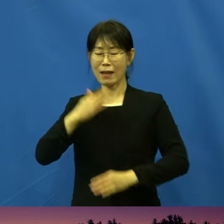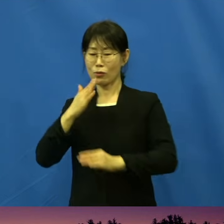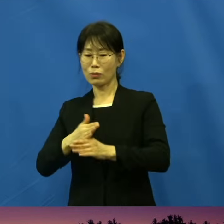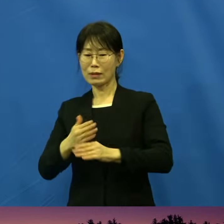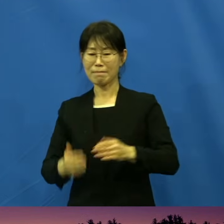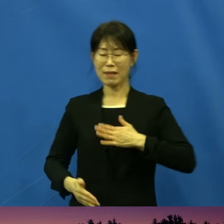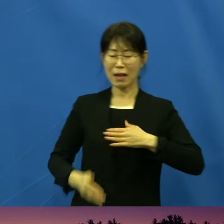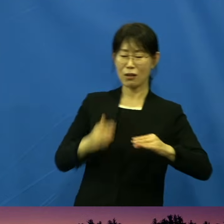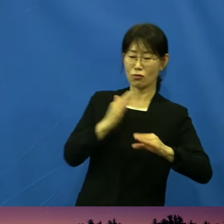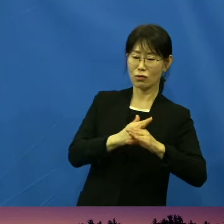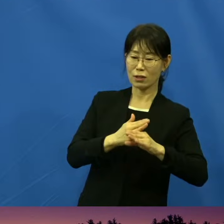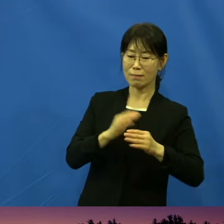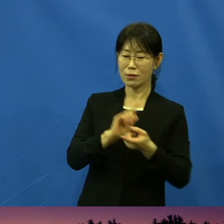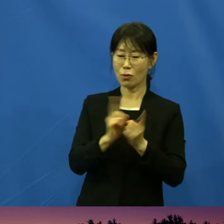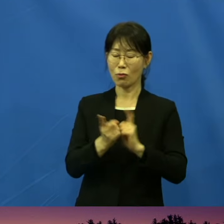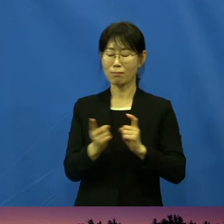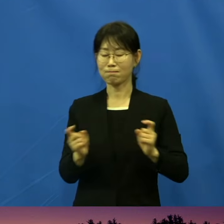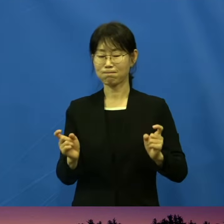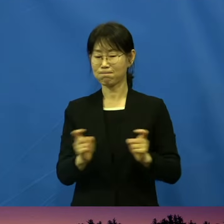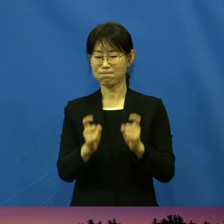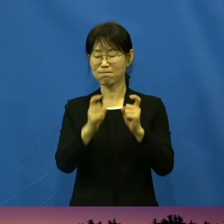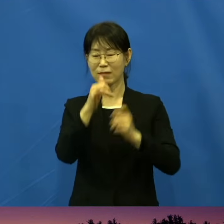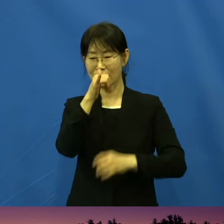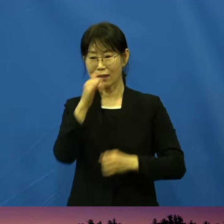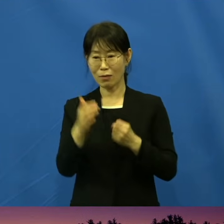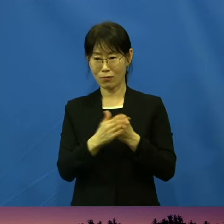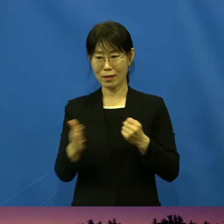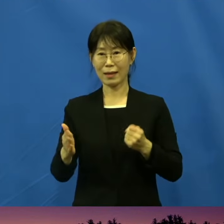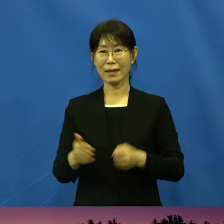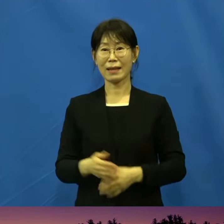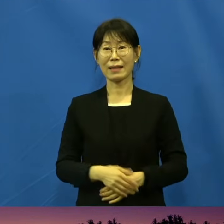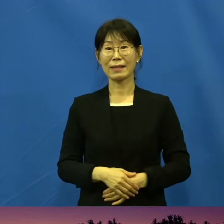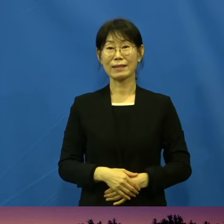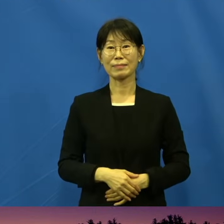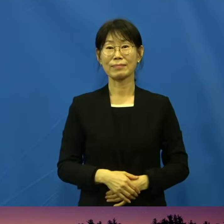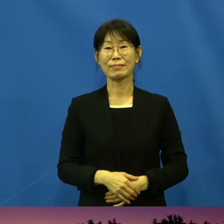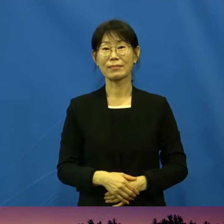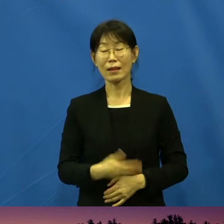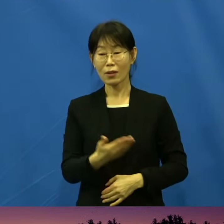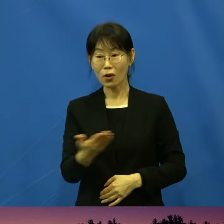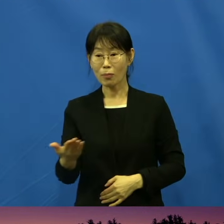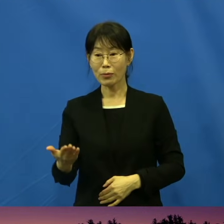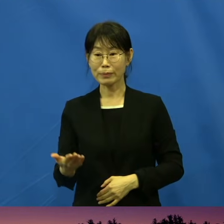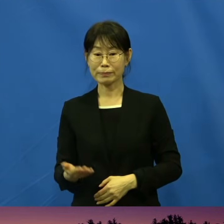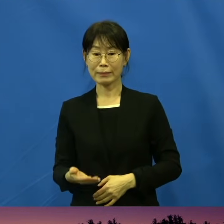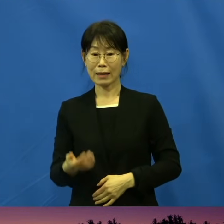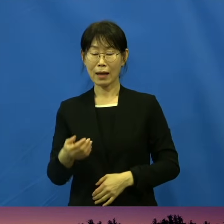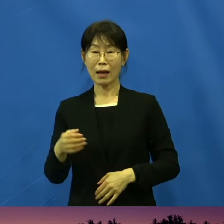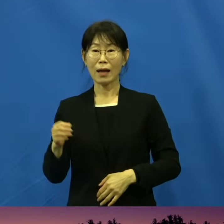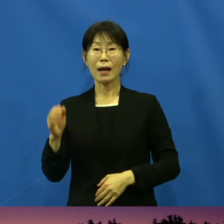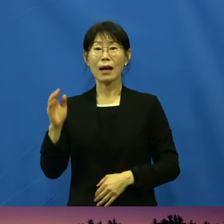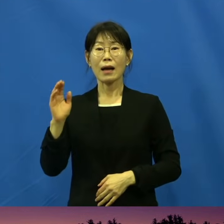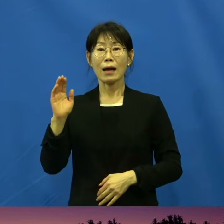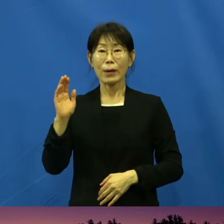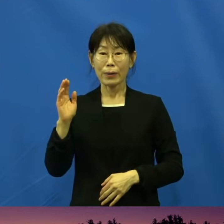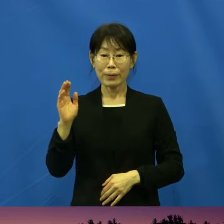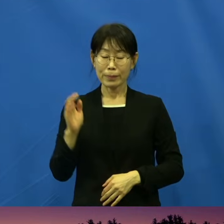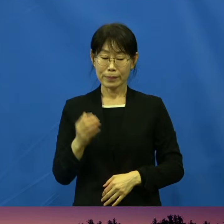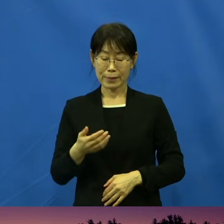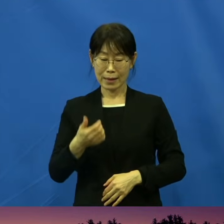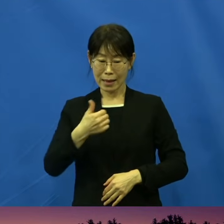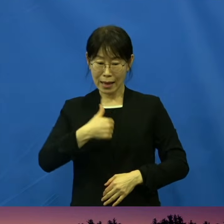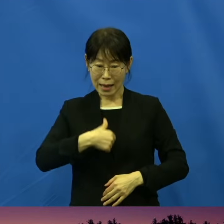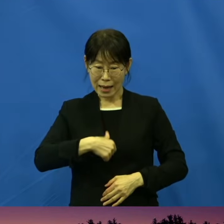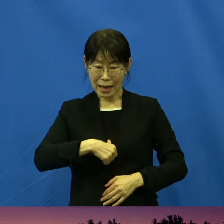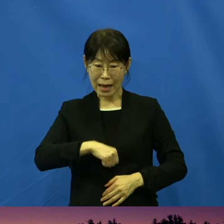소왕국의 주인인 거죠, 그죠? 어릴 때부터 한 아이만 키우고 그 한 아이의 모든